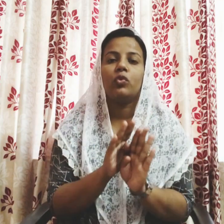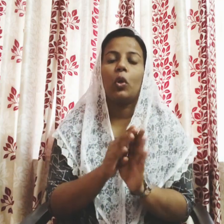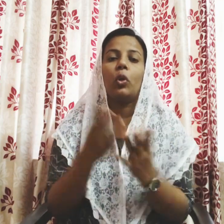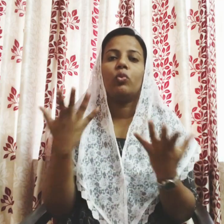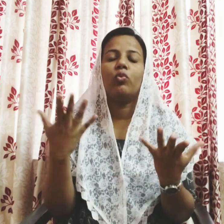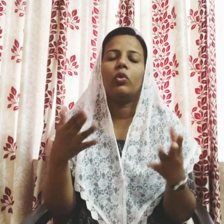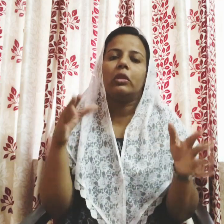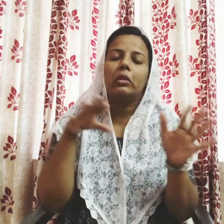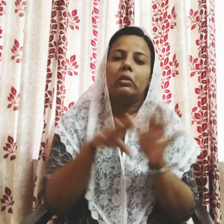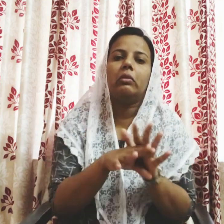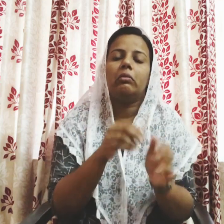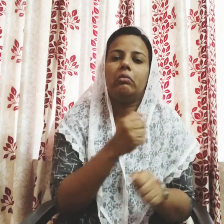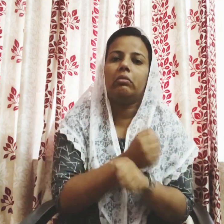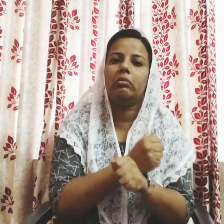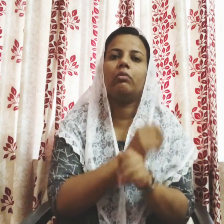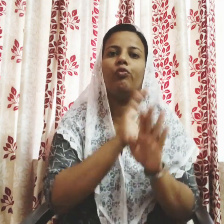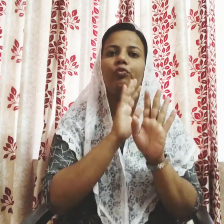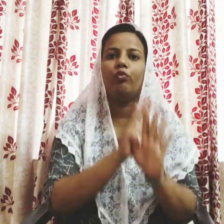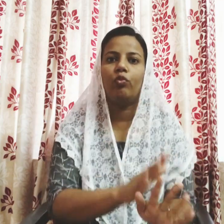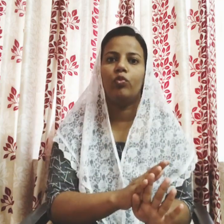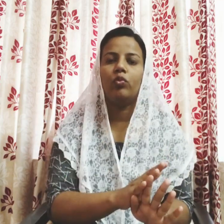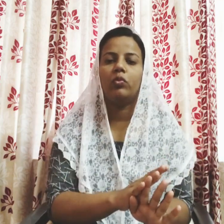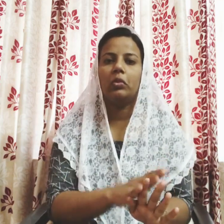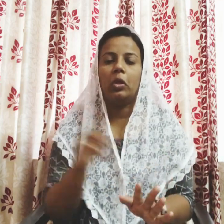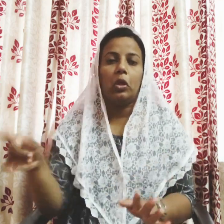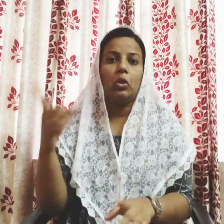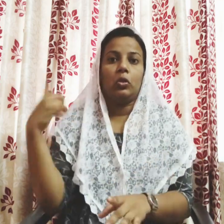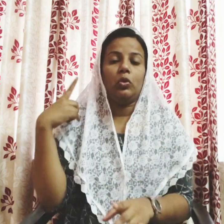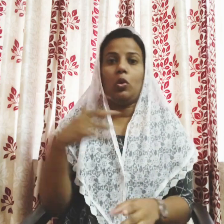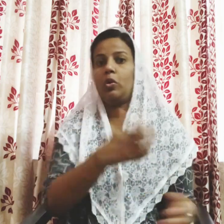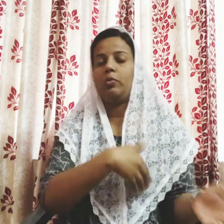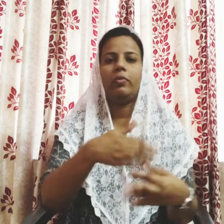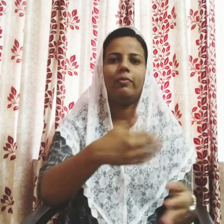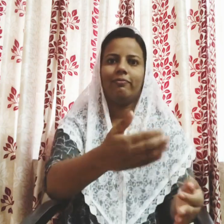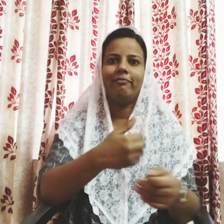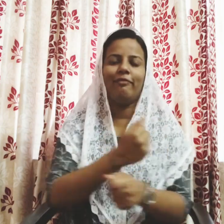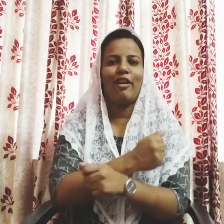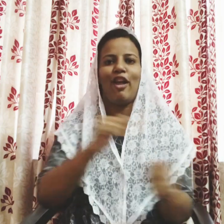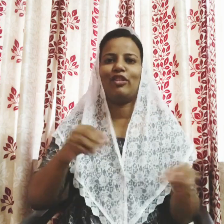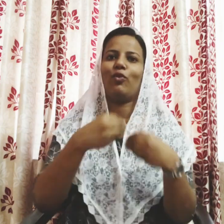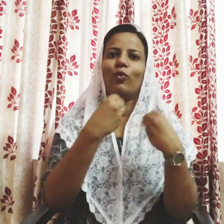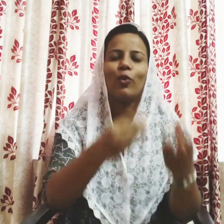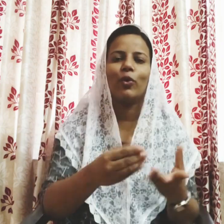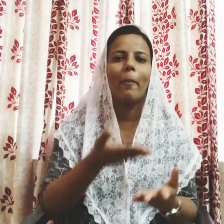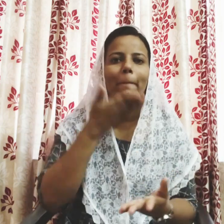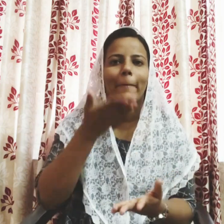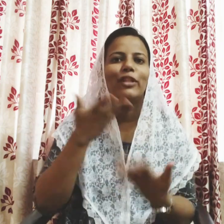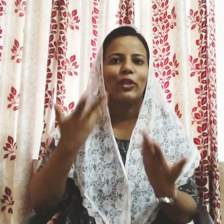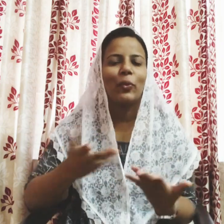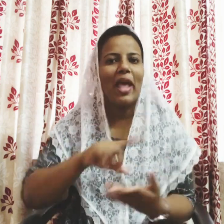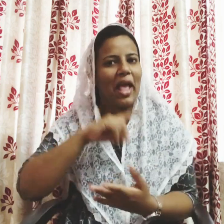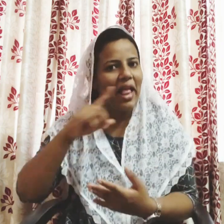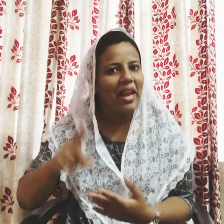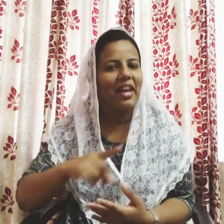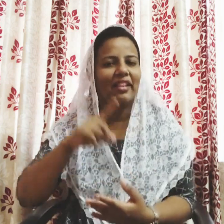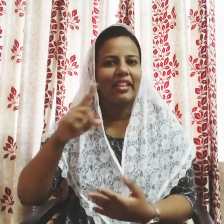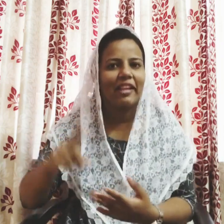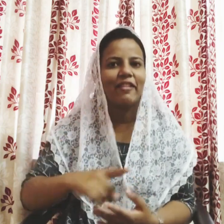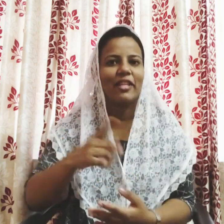ഈ മനുഷ്യൻ പെട്ടുകിടക്കുക. ഇദ്ദേഹം അദ്ദേഹത്തെ അതിനകത്തുനിന്ന് പുറത്തിറക്കി കൊണ്ടുവന്ന് രക്ഷിച്ചു. അപ്പോൾ അതിനകത്തുനിന്ന് പഠിച്ച പാഠം കണ്ടോ, എല്ലാ ദിവസവും